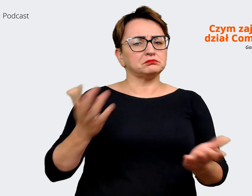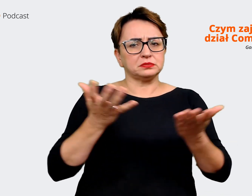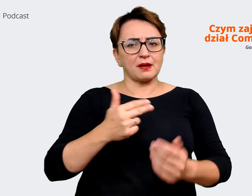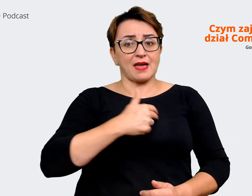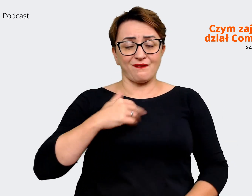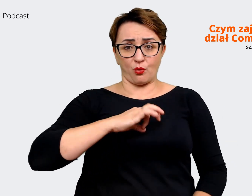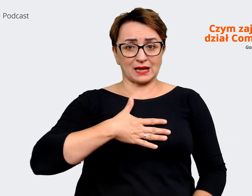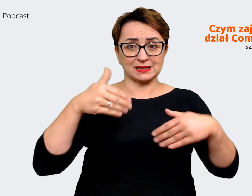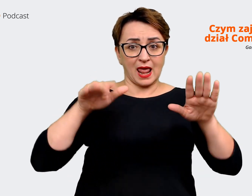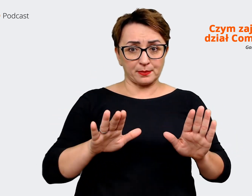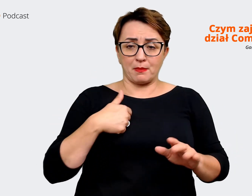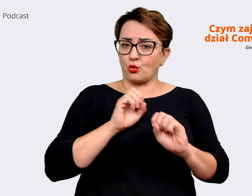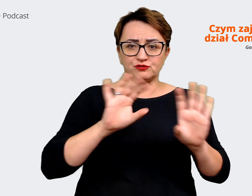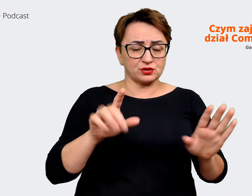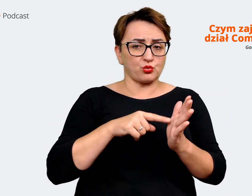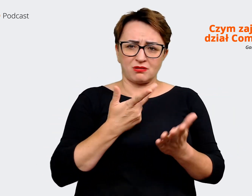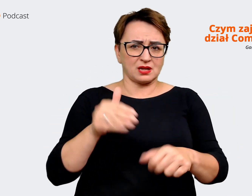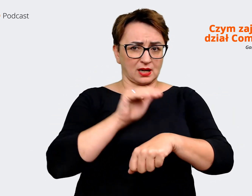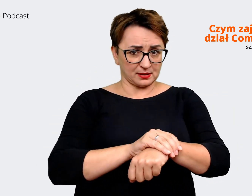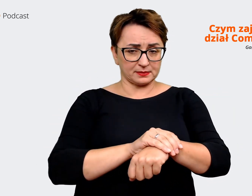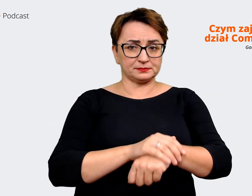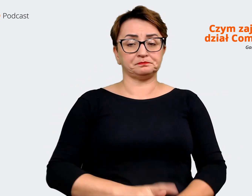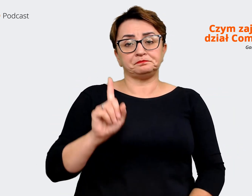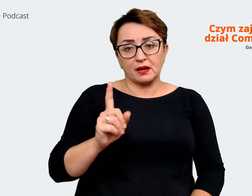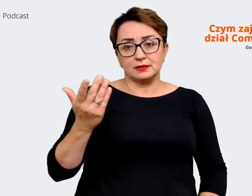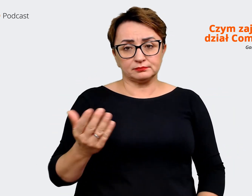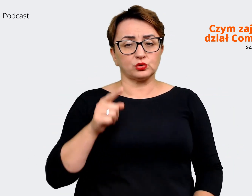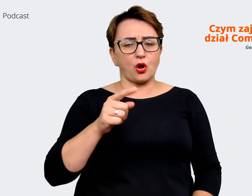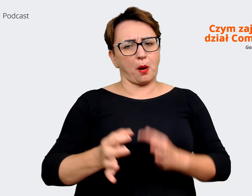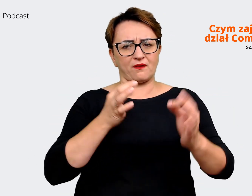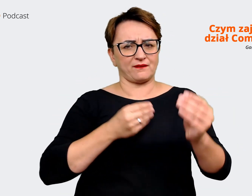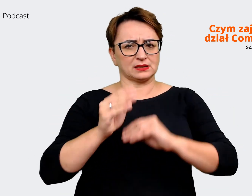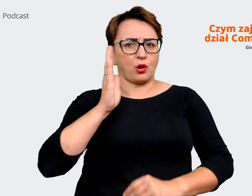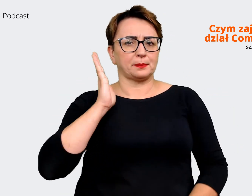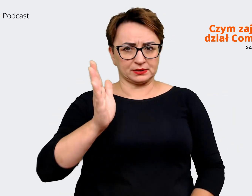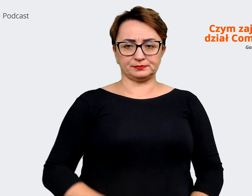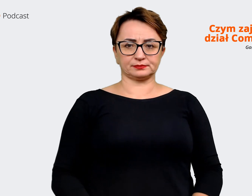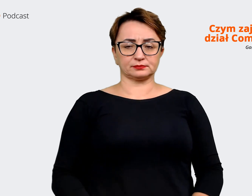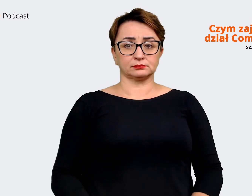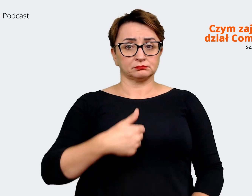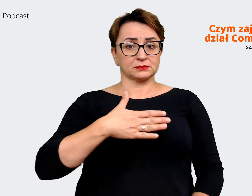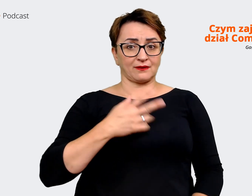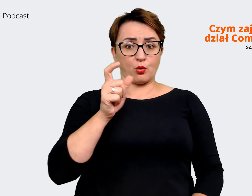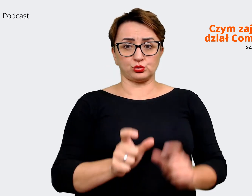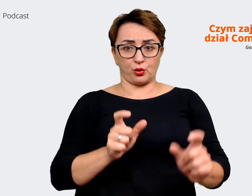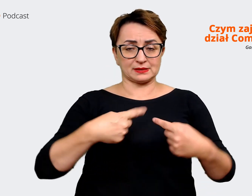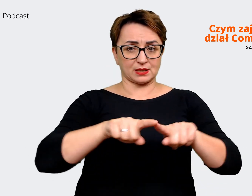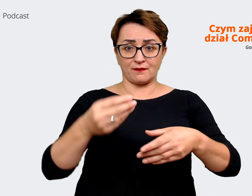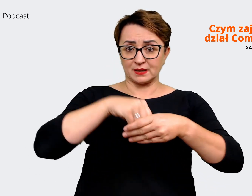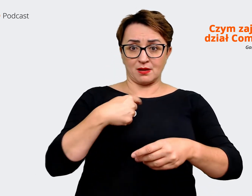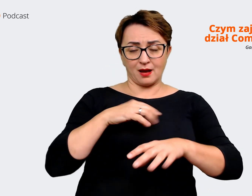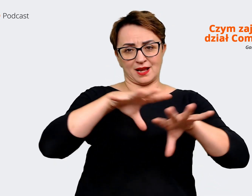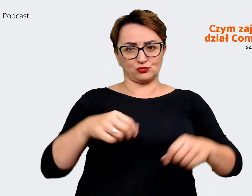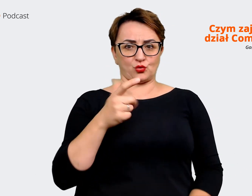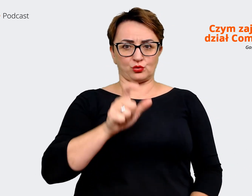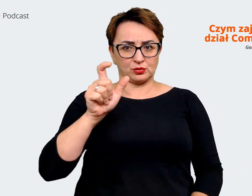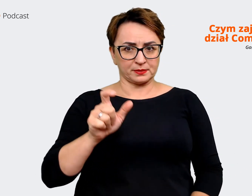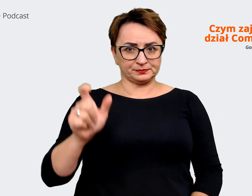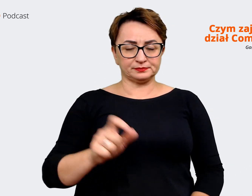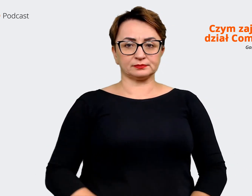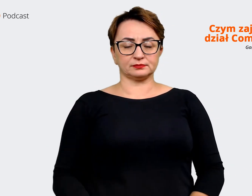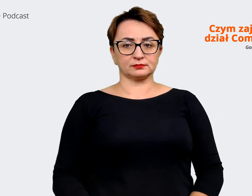rzekomego faworyzowania naszego własnego sklepu, z czym się oczywiście nie zgadzamy, ale o tym później. Mam 2-osobowy zespół, czyli łącznie ze